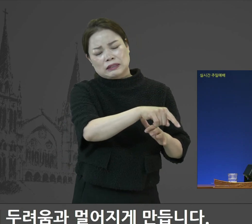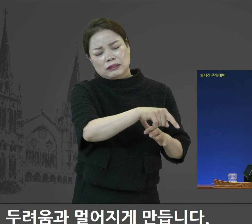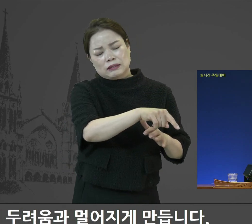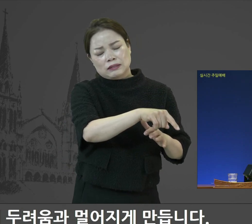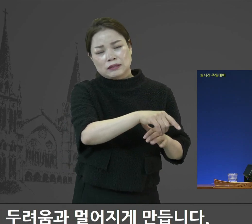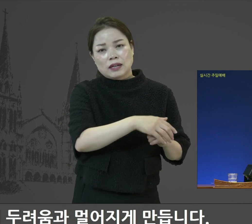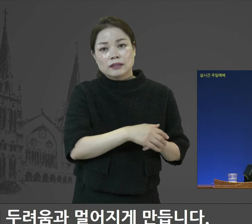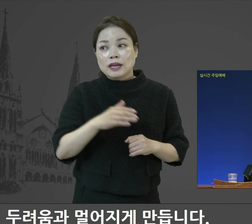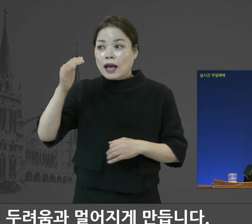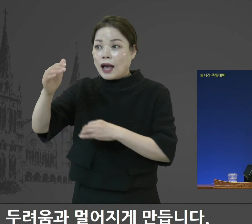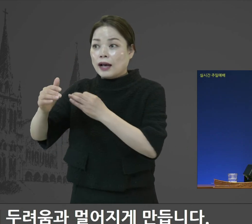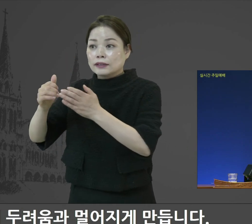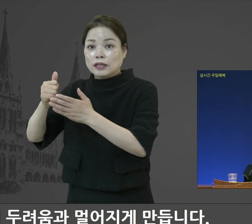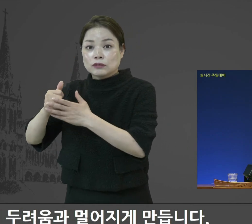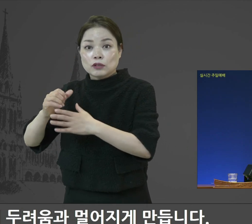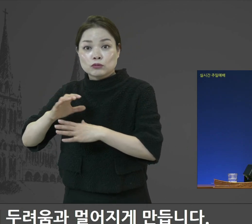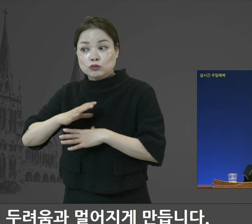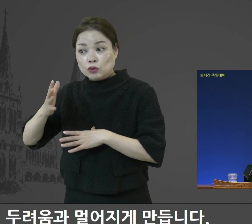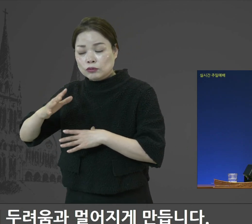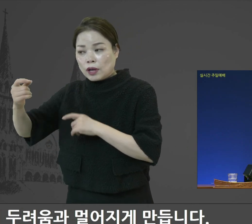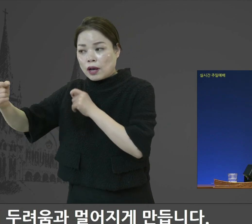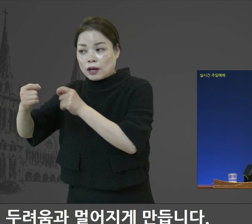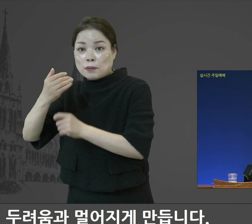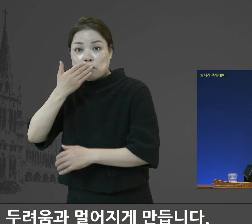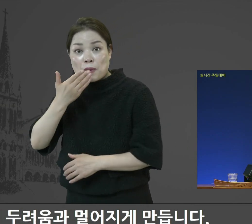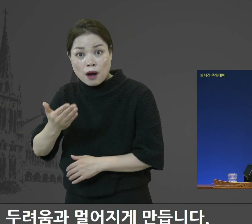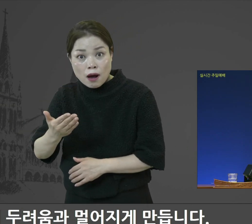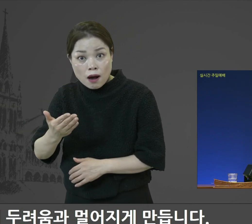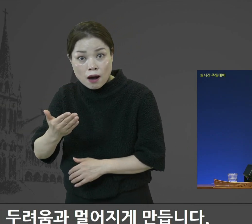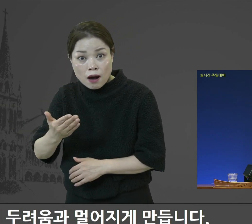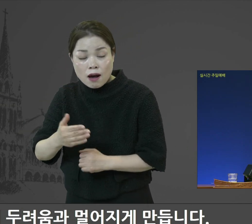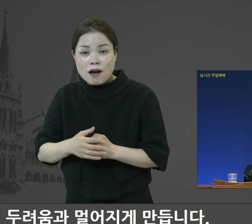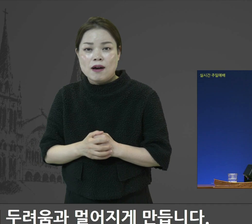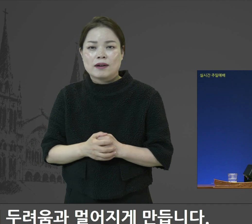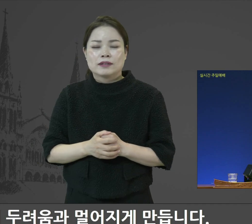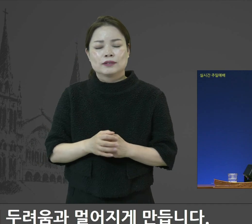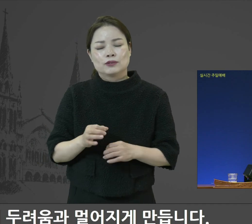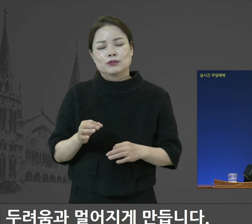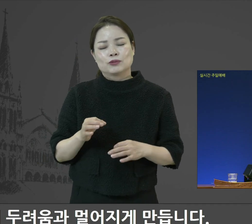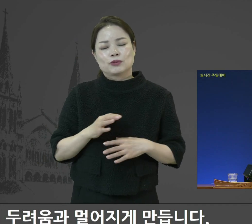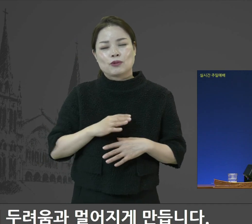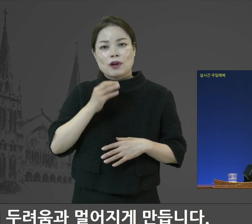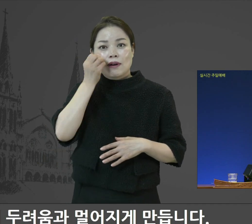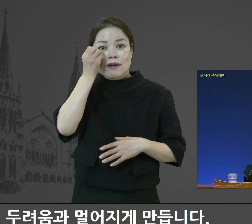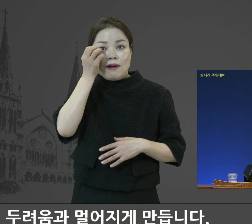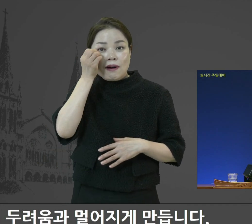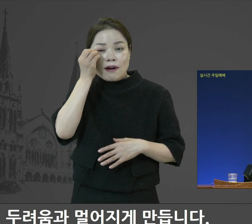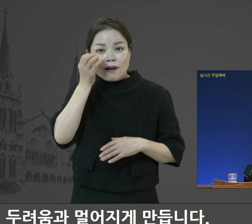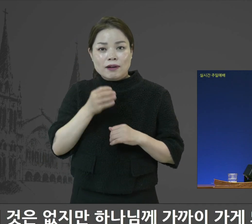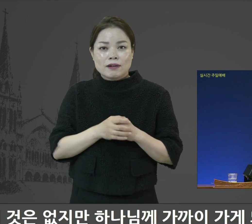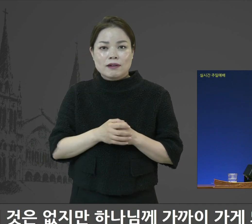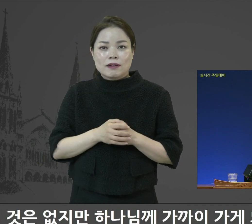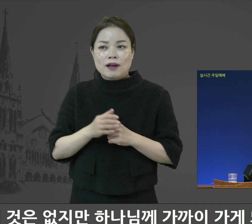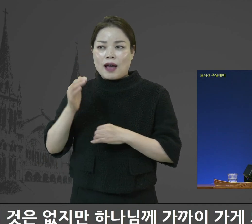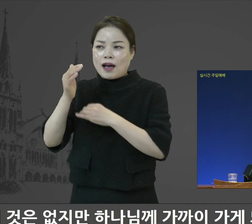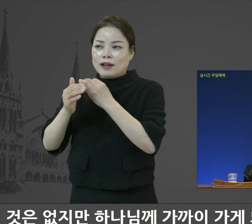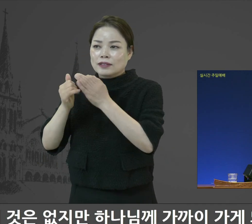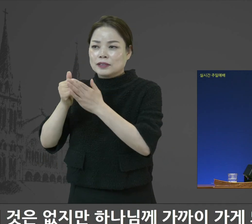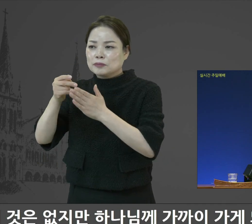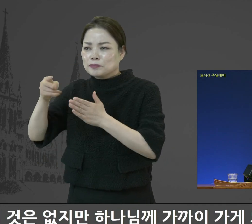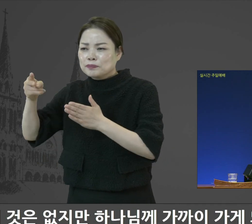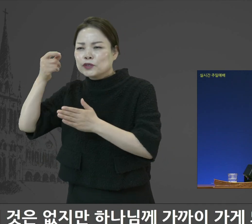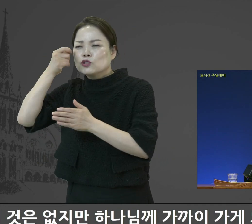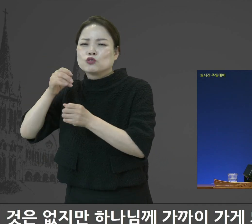없습니다. 그런데 하나님은 두려운데 가까이 가게 되어 있습니다. 이게 놀라운 신비인 거죠. 왜? 그분은 긍휼하시기